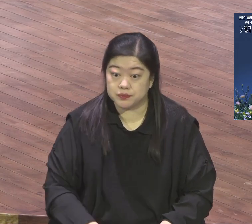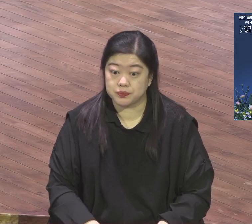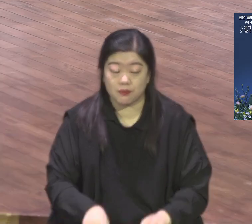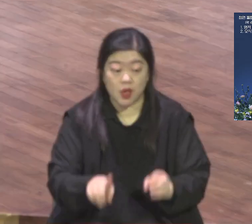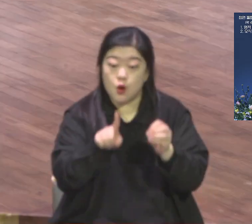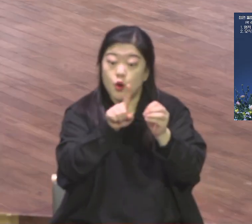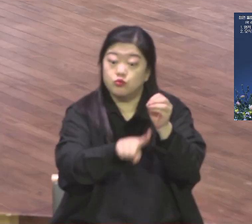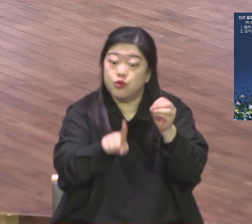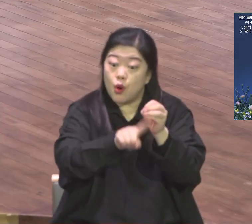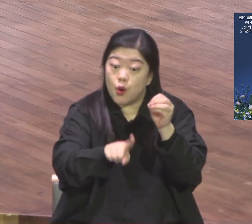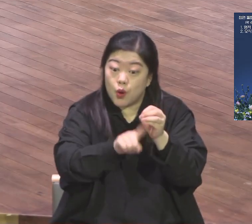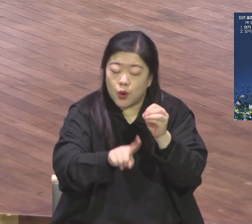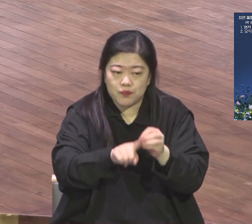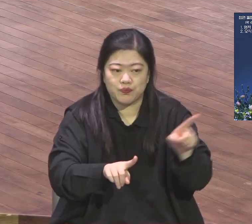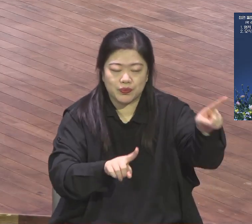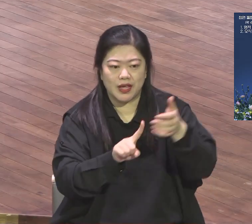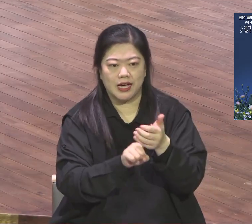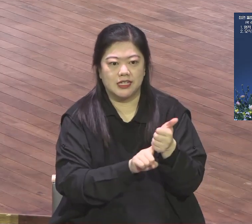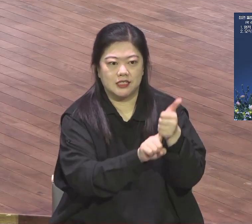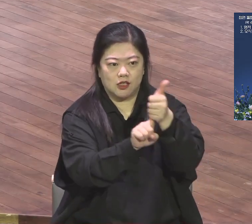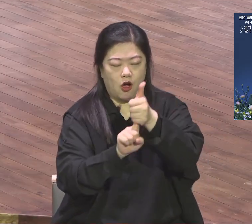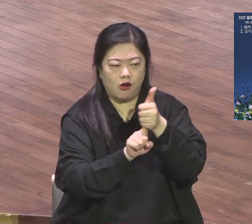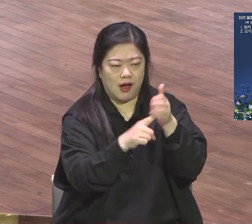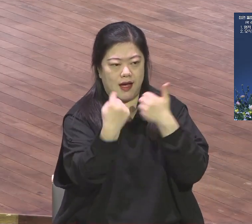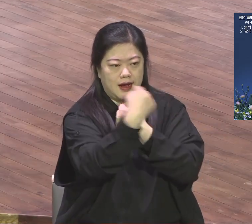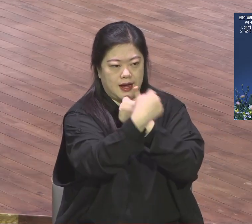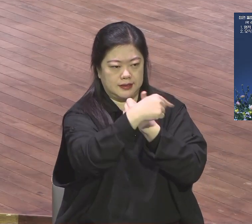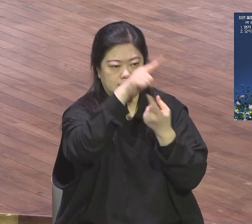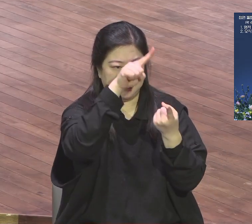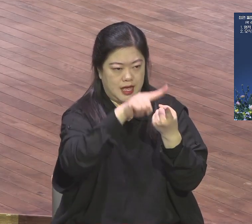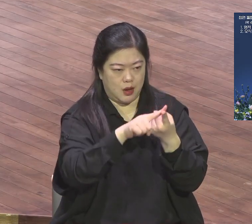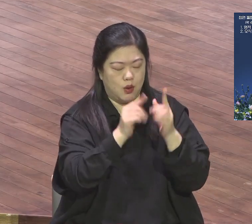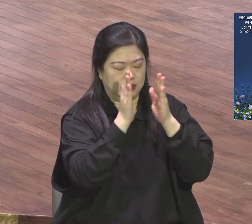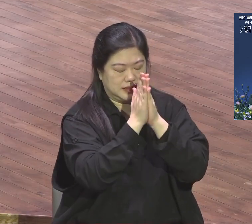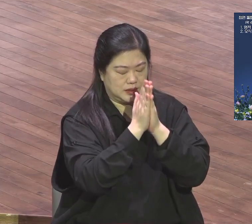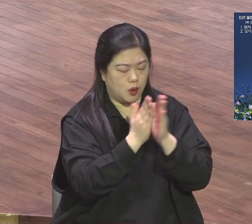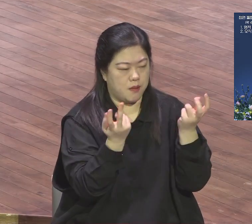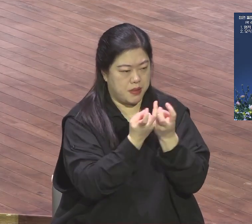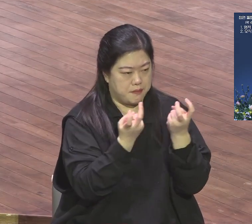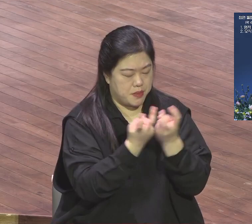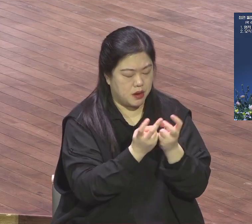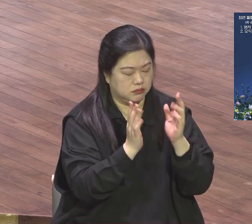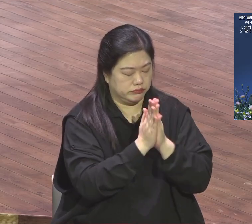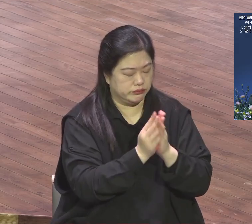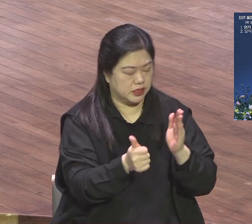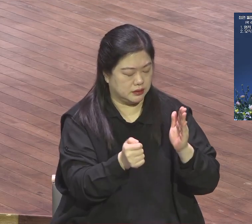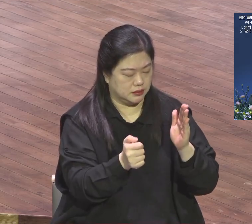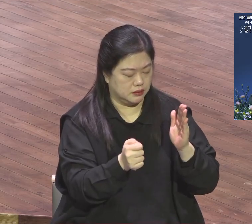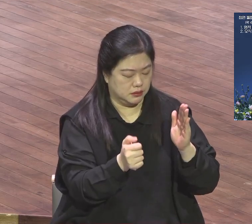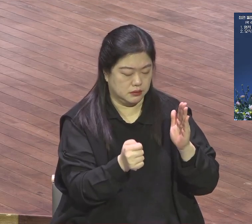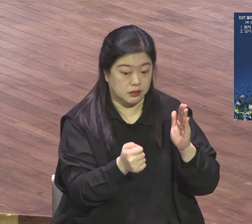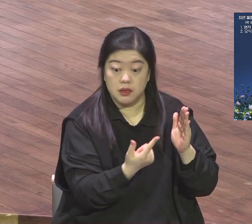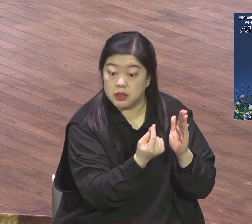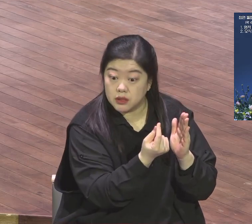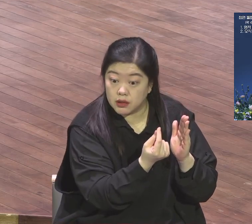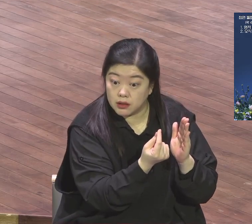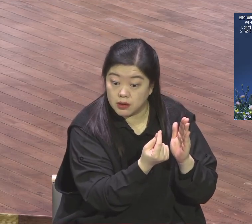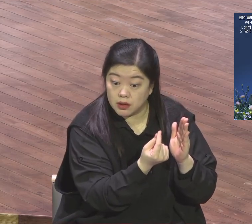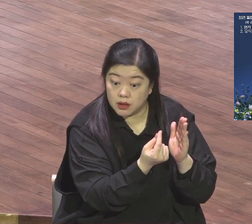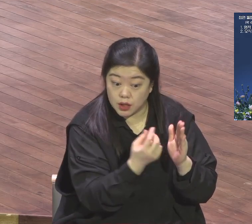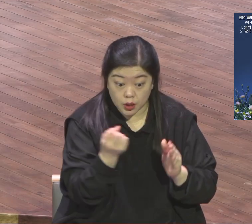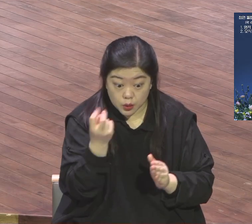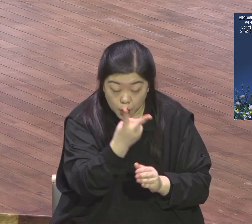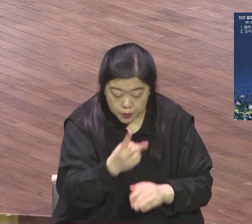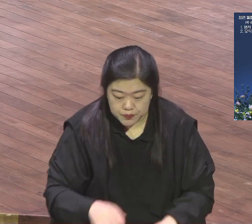이렇게 말했다. 가르침에 맞춰져서. 그런데 기독교는 다릅니다. 뭐가 다르냐? 예수님께서 하신